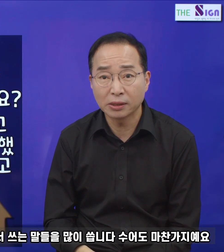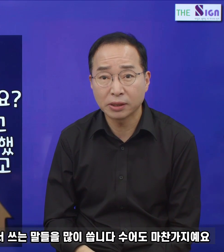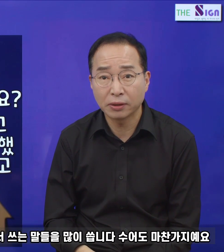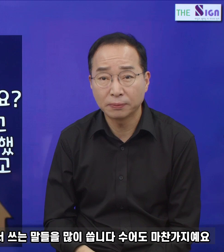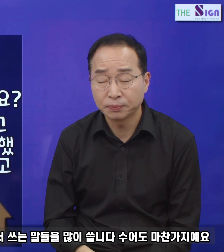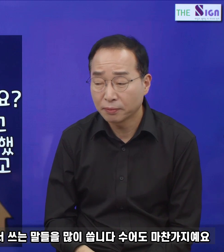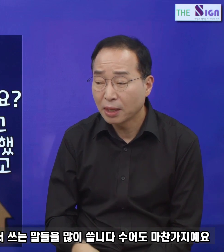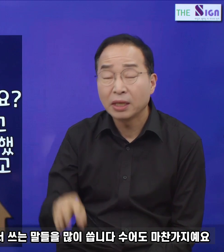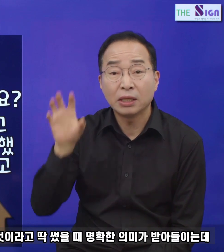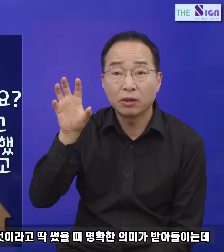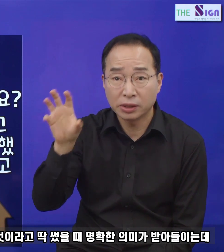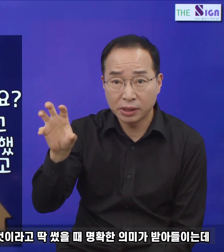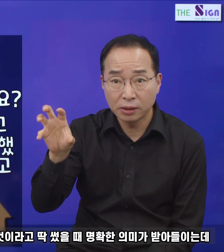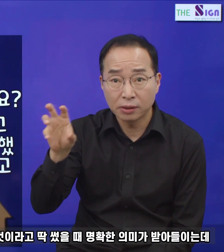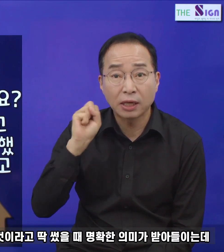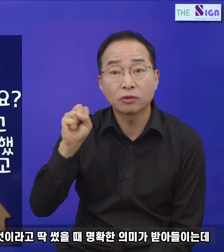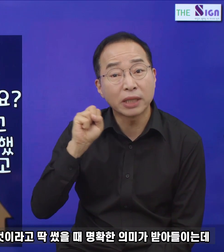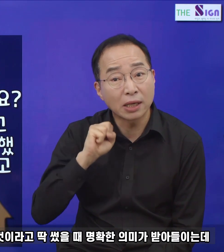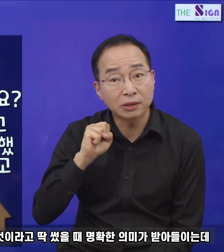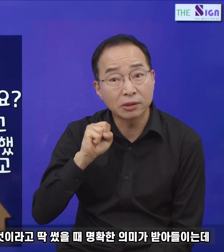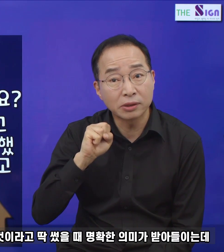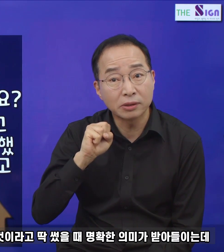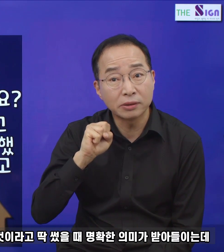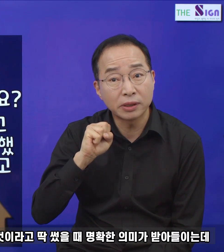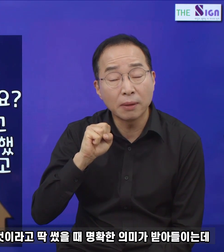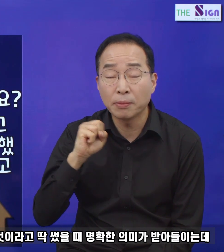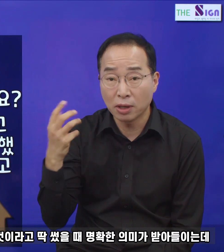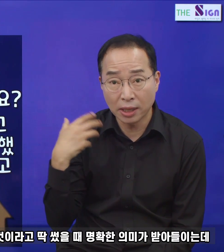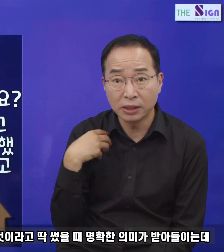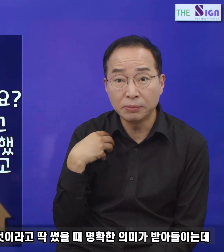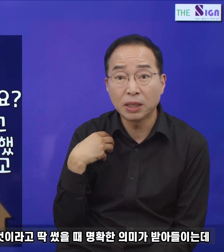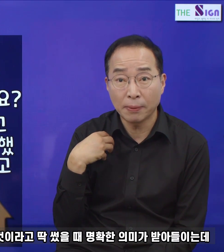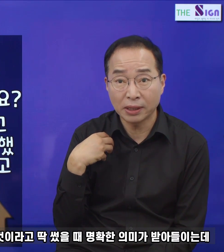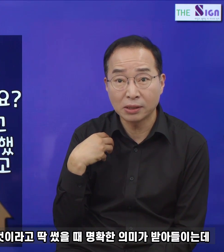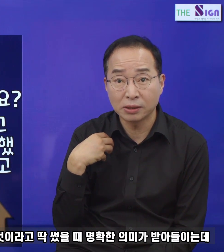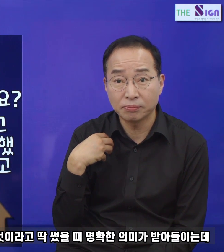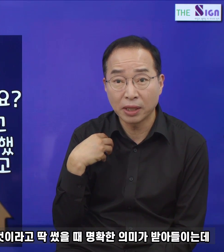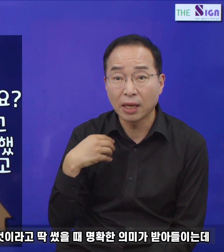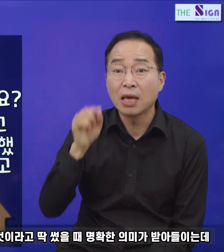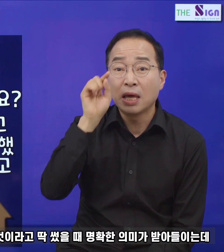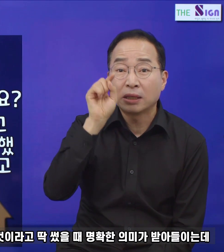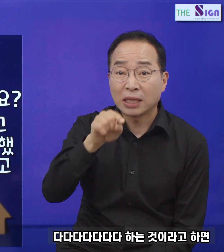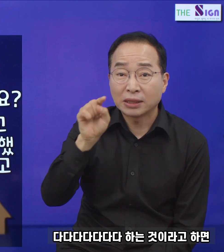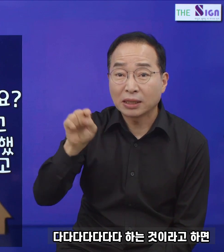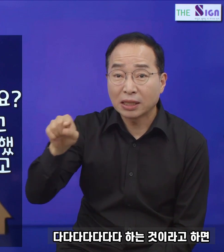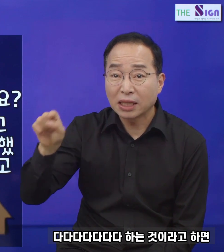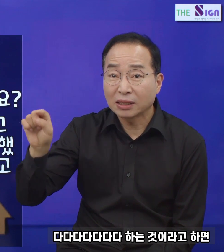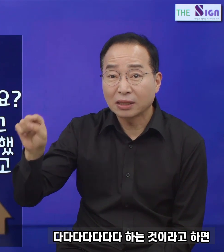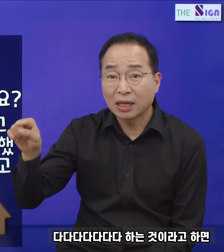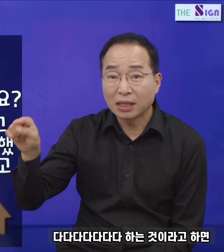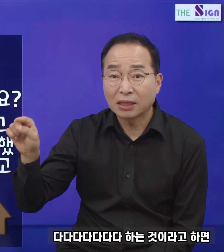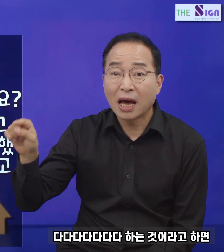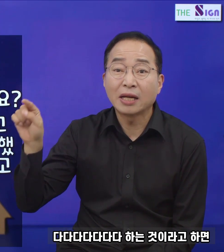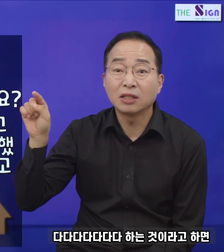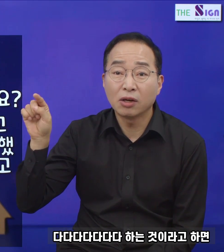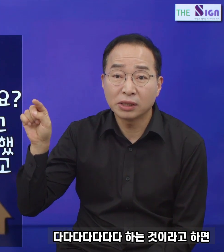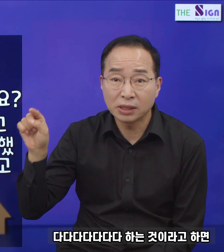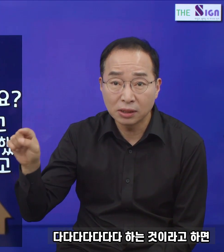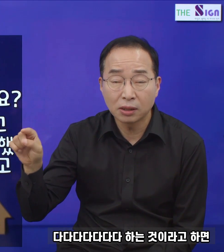마찬가지예요. 이것이 라고 딱 썼을 때 명확한 의미가 받아들이는데 다다다다다다다 하는 것이 라고